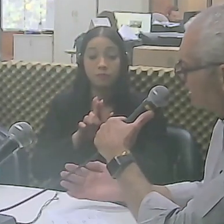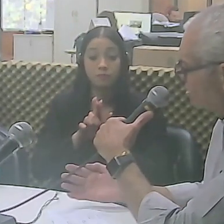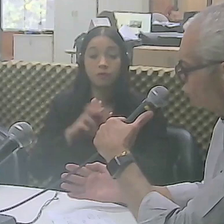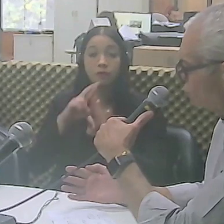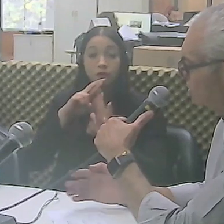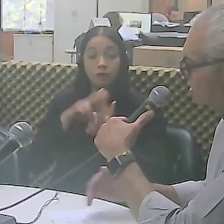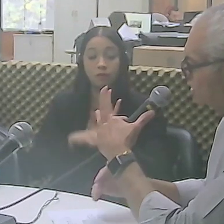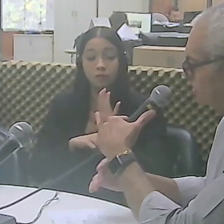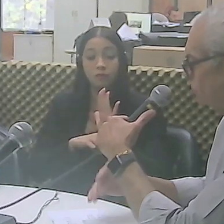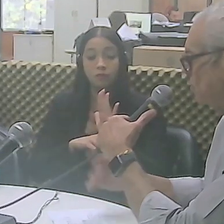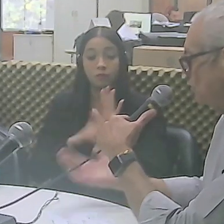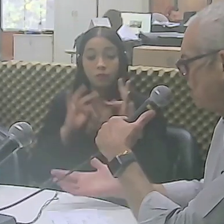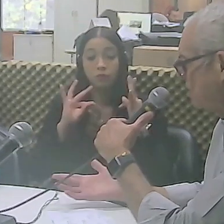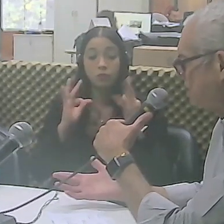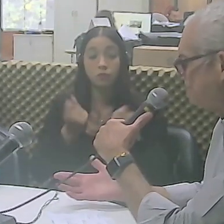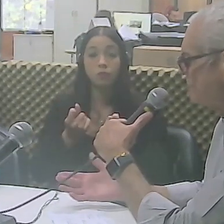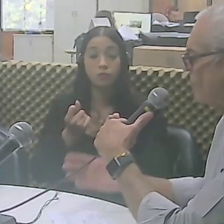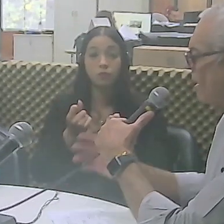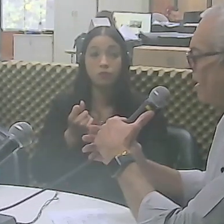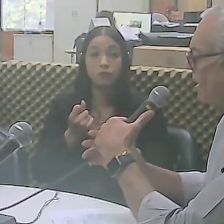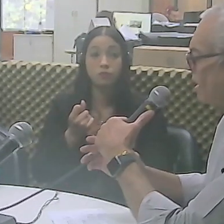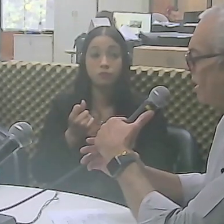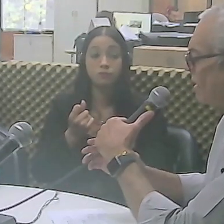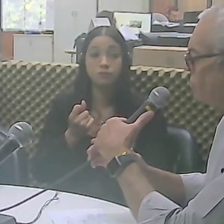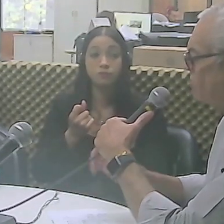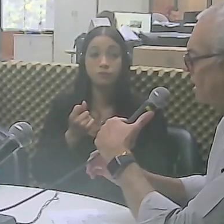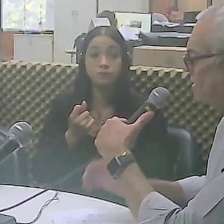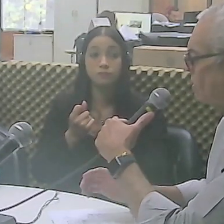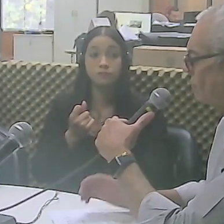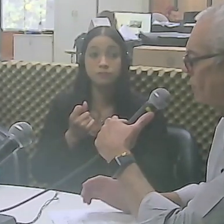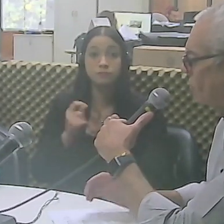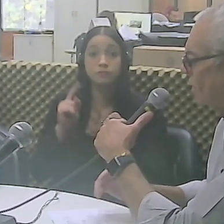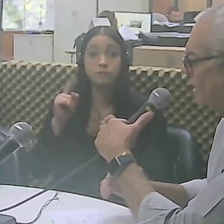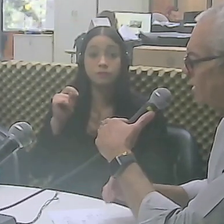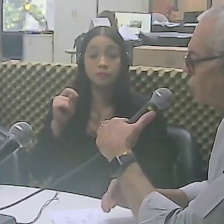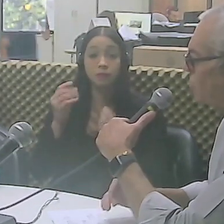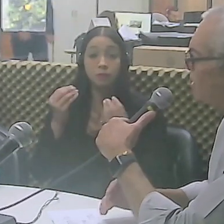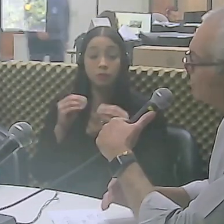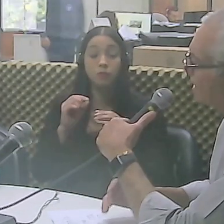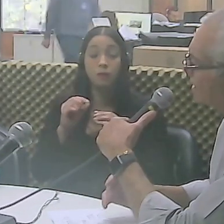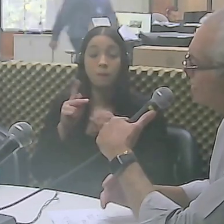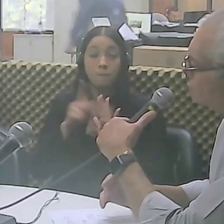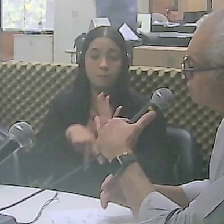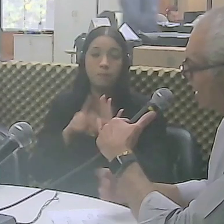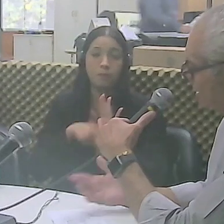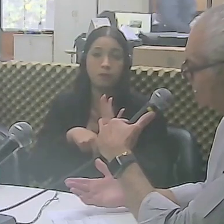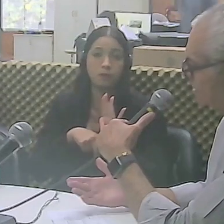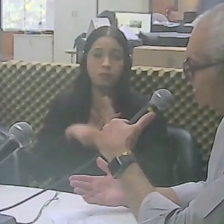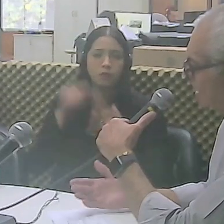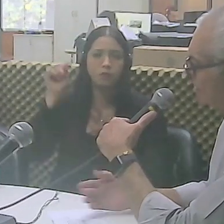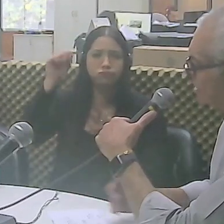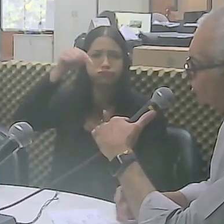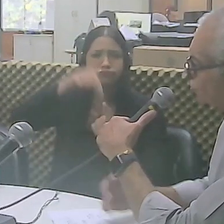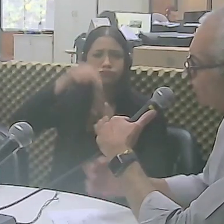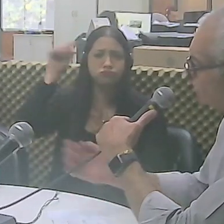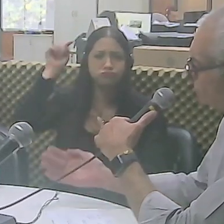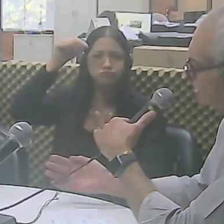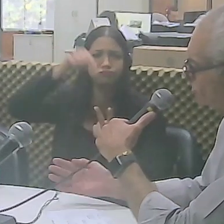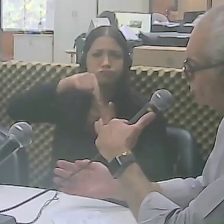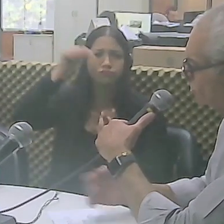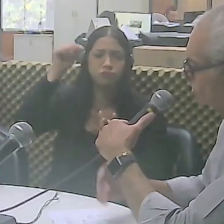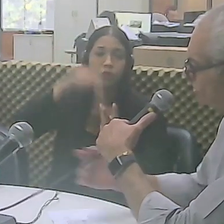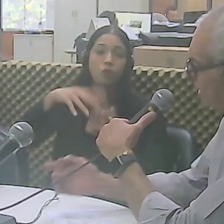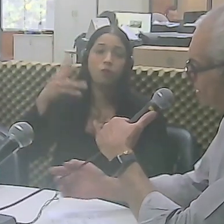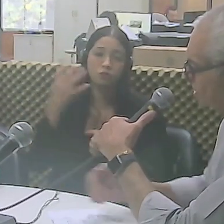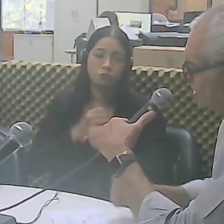as regras todas do programa. E uma questão que foi colocada, se o programa ele tem metas, né? Nesses